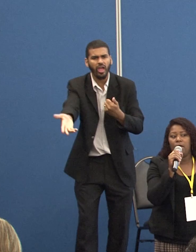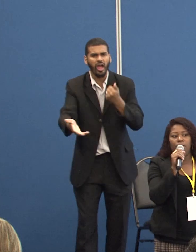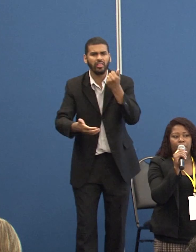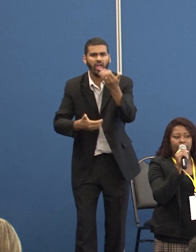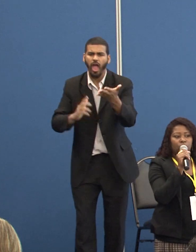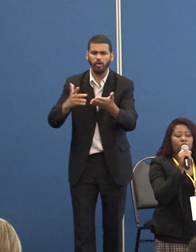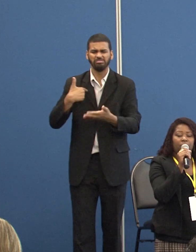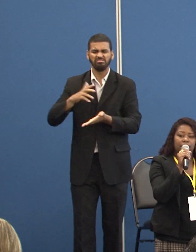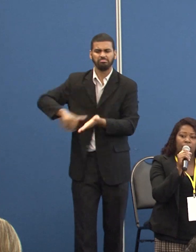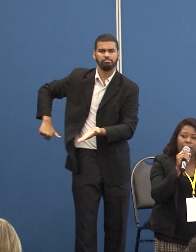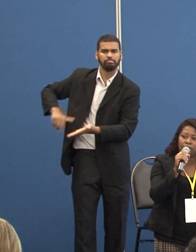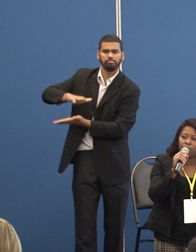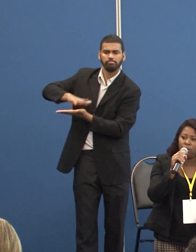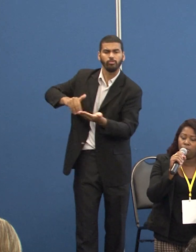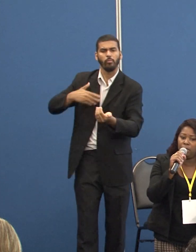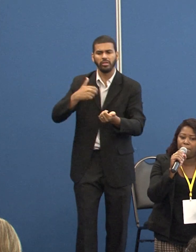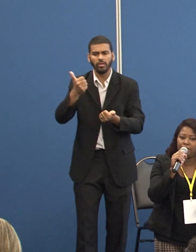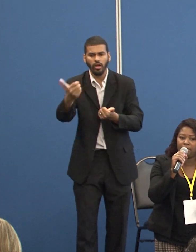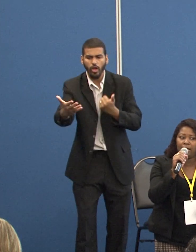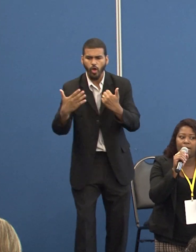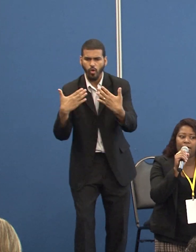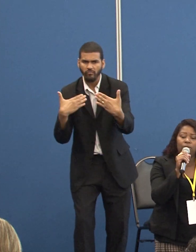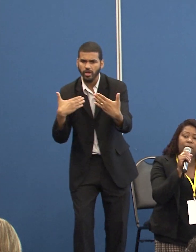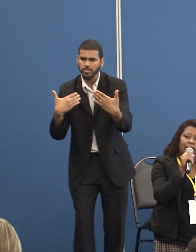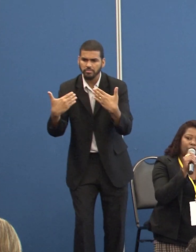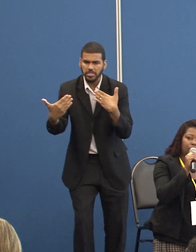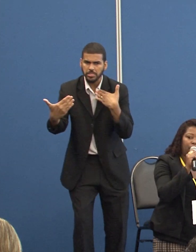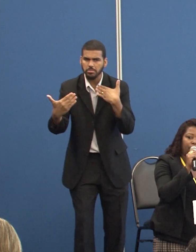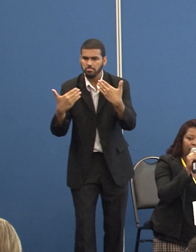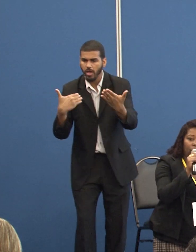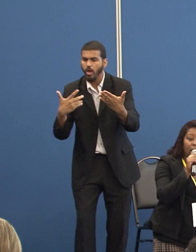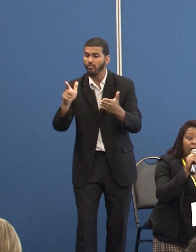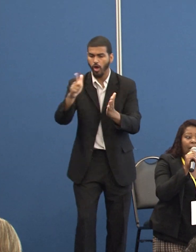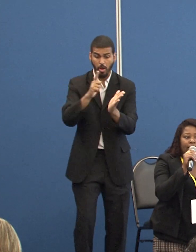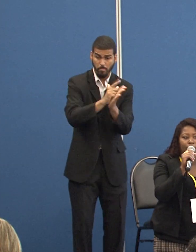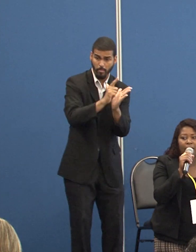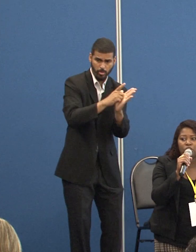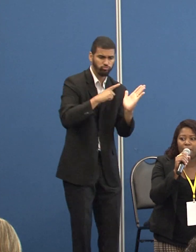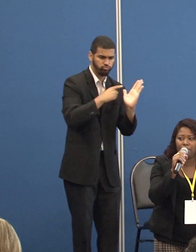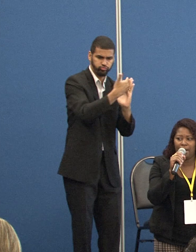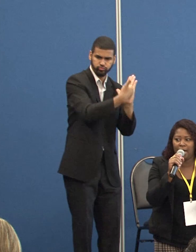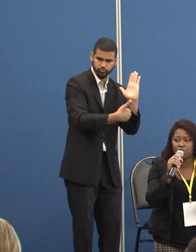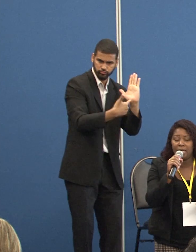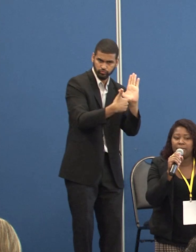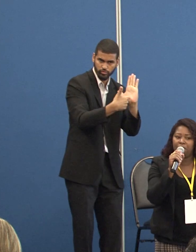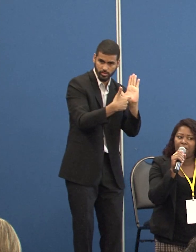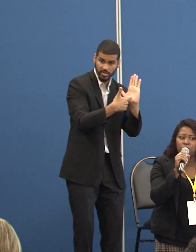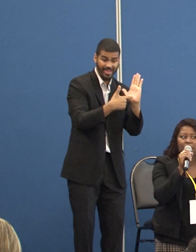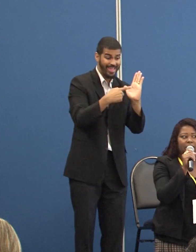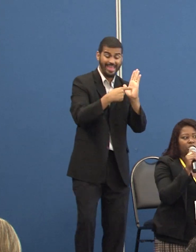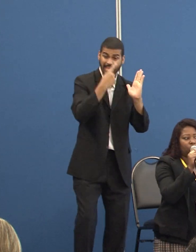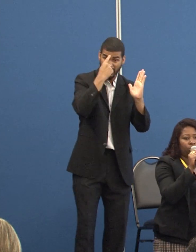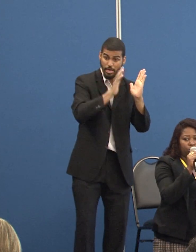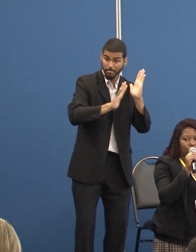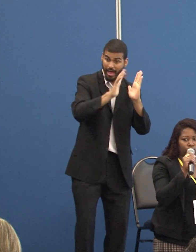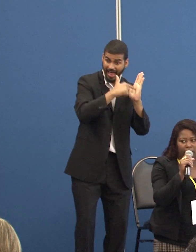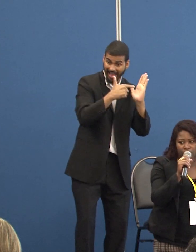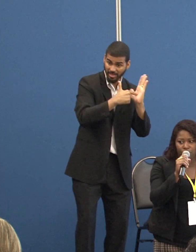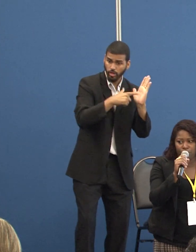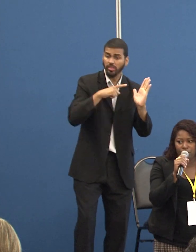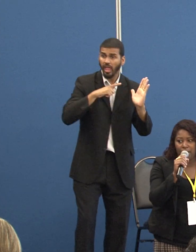possibilidades. Eu preciso conversar com esse meu aluno e apresentar que, além do encarte em papel, essa mesma imagem se faz presente em